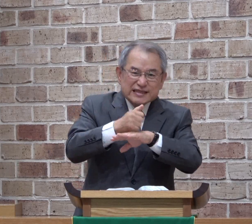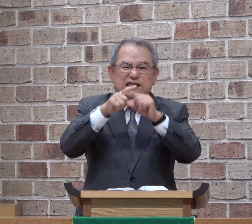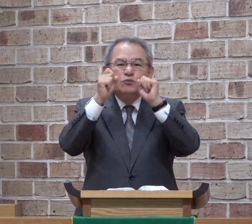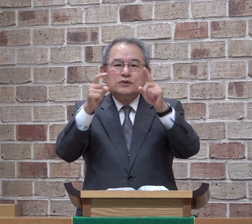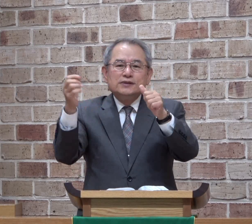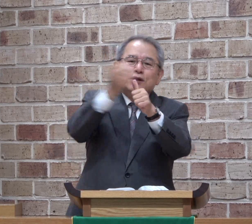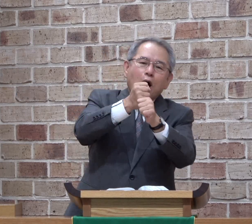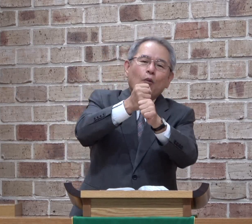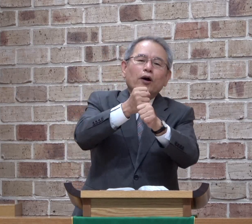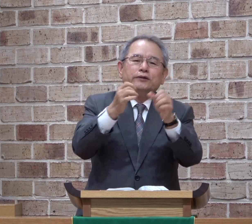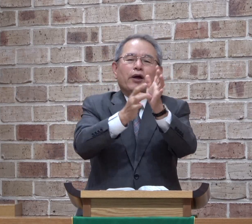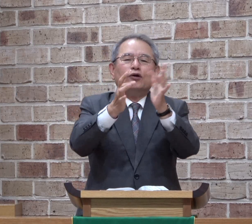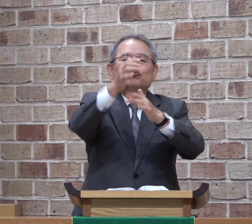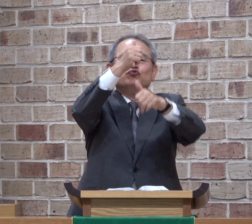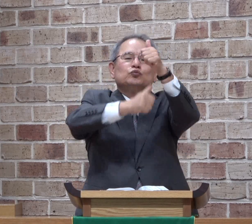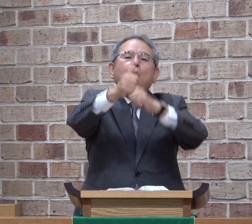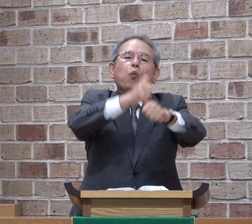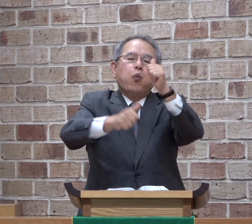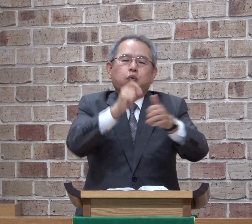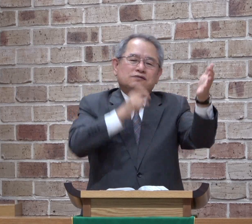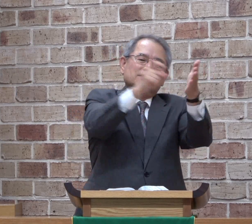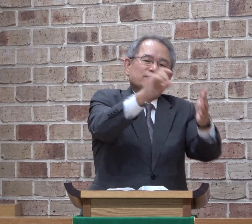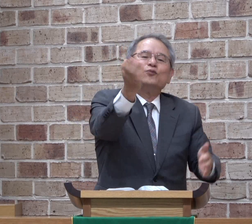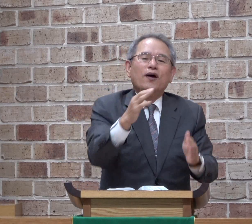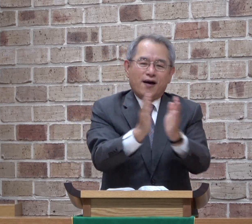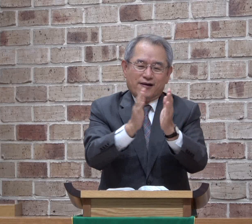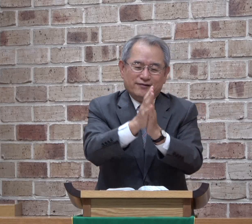그 기회를 잡아 예수님을 믿고 예수님의 족보에 오릅니다.